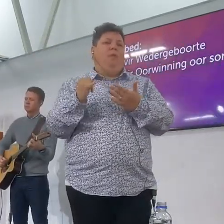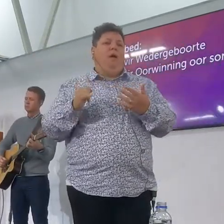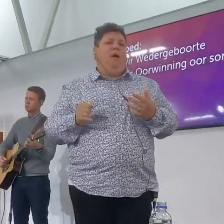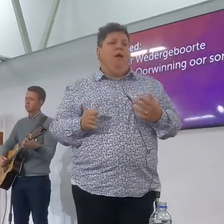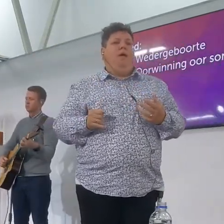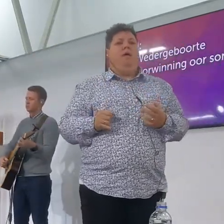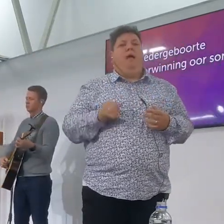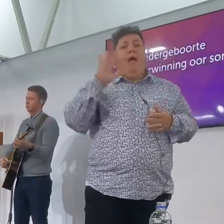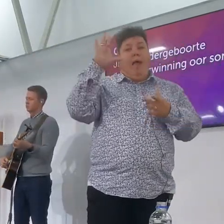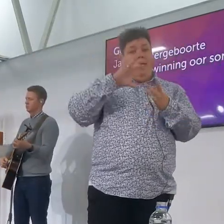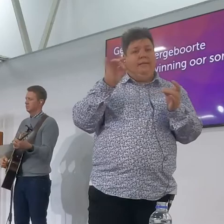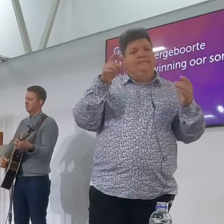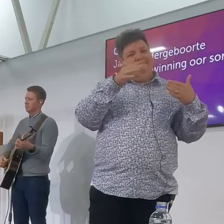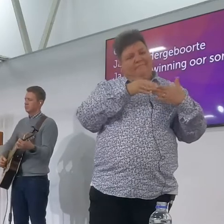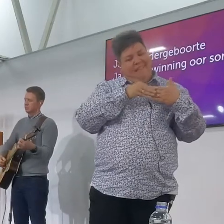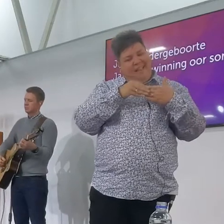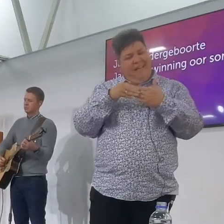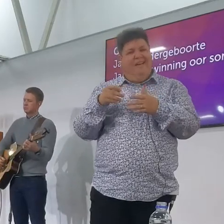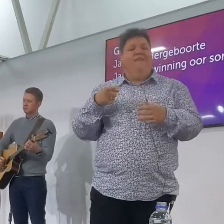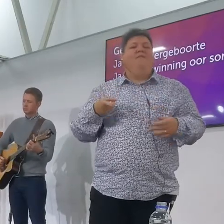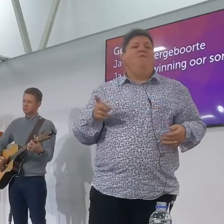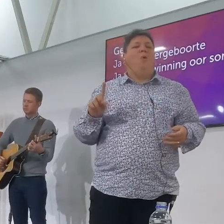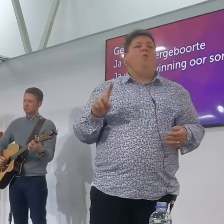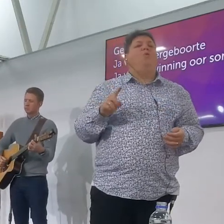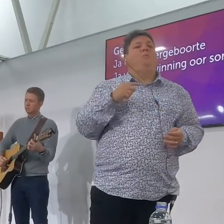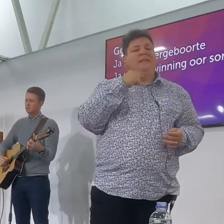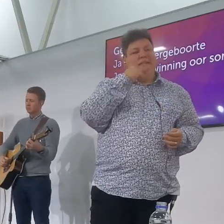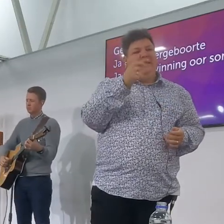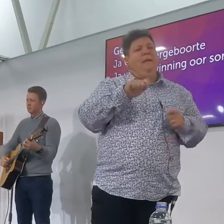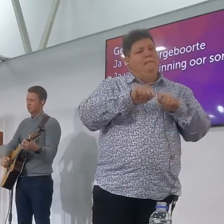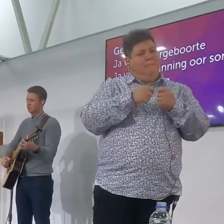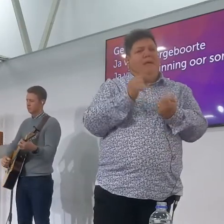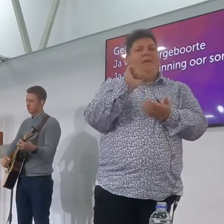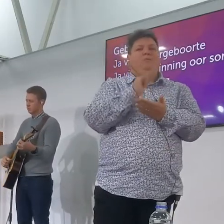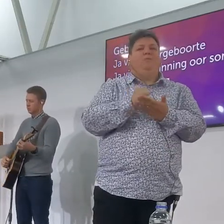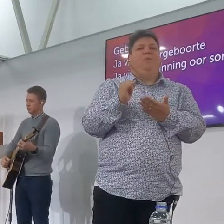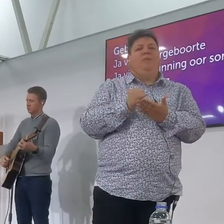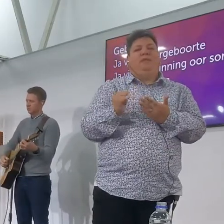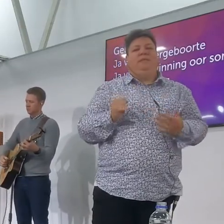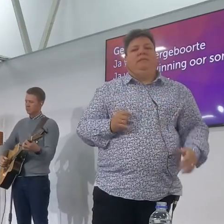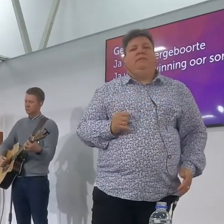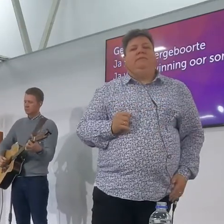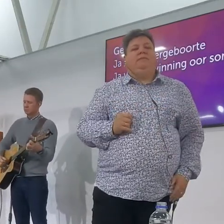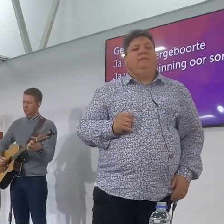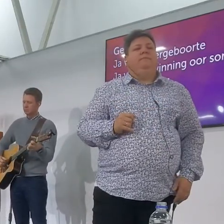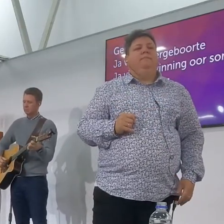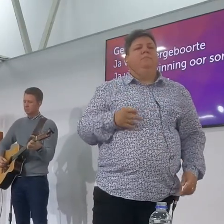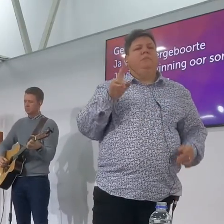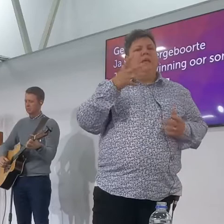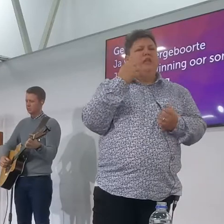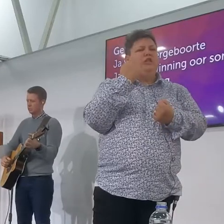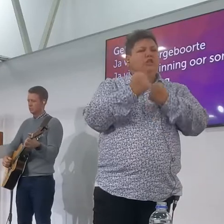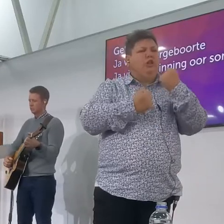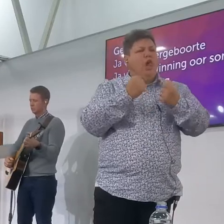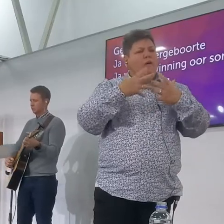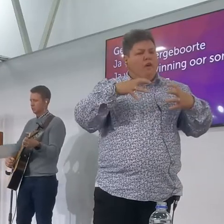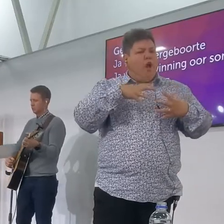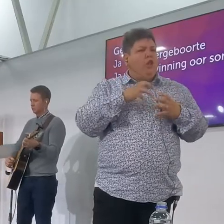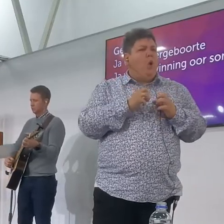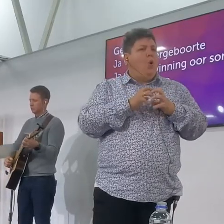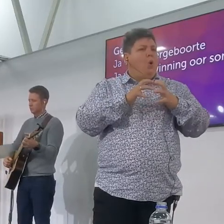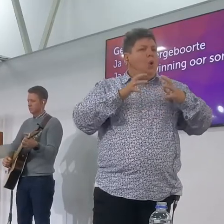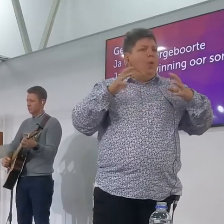jou na lei. Die Heilige Gees lei jou vanoggend om te sê, ek wil hê jy moet breek met daai sonde. Dalk sukkel jy met die vrug van die Gees in jou